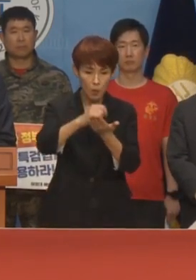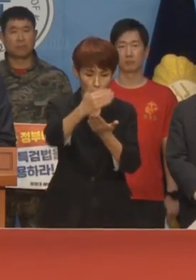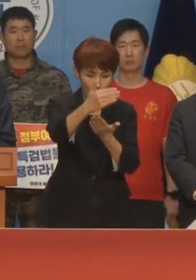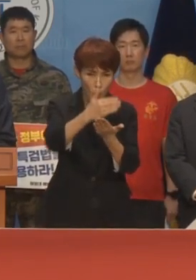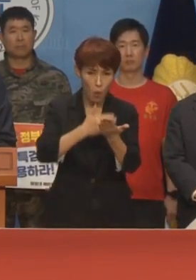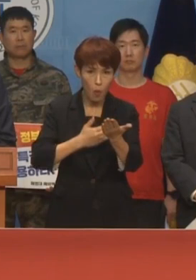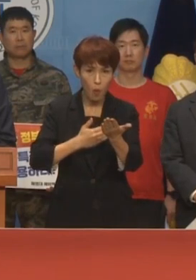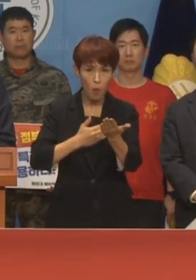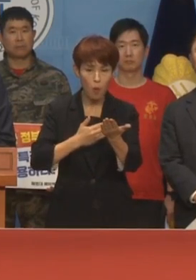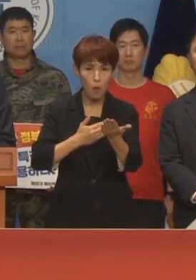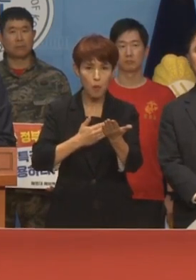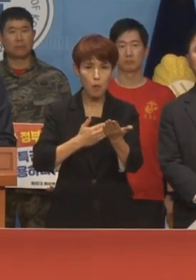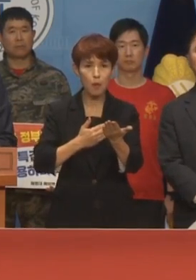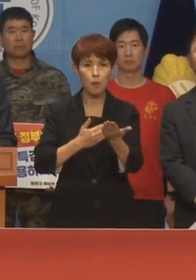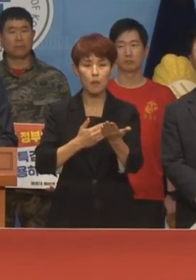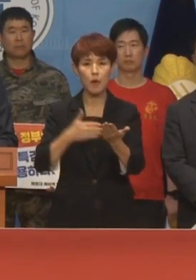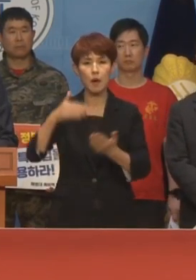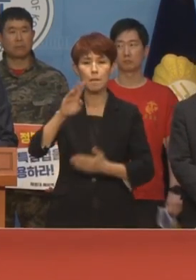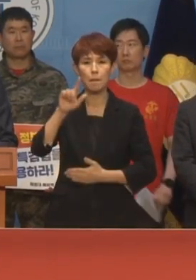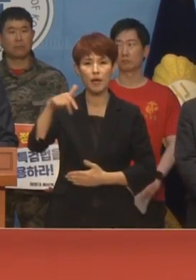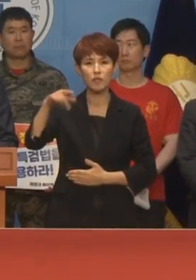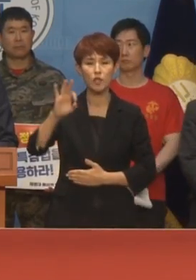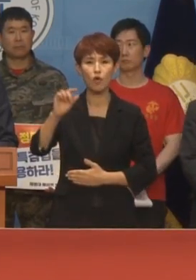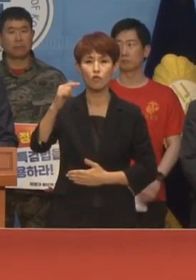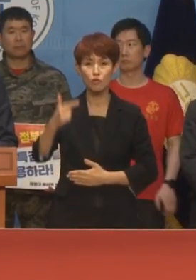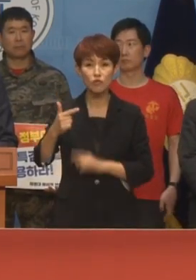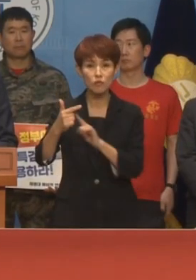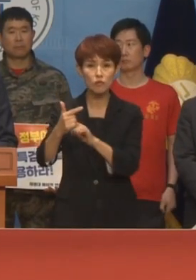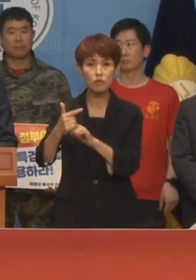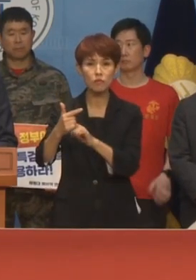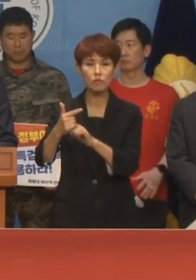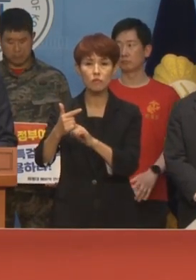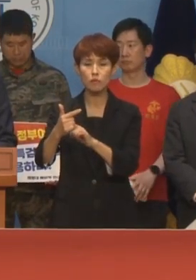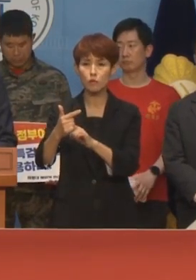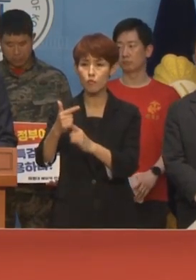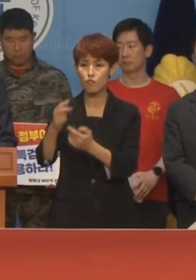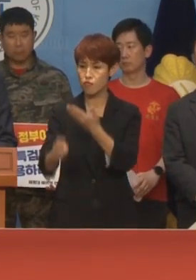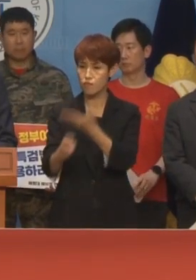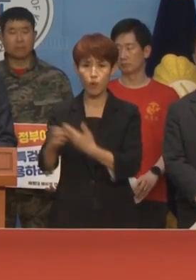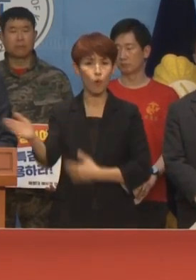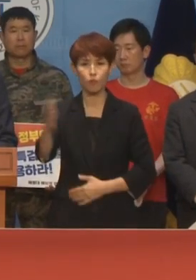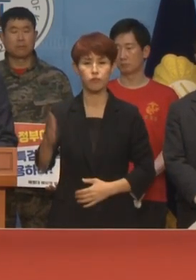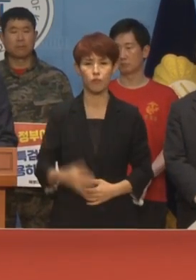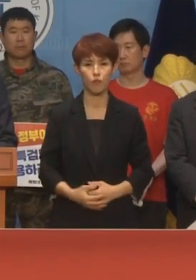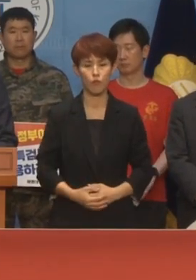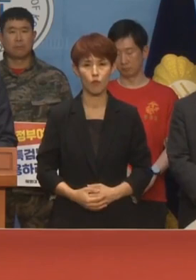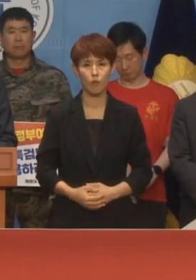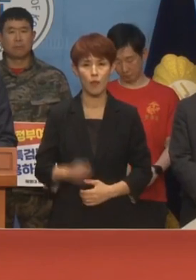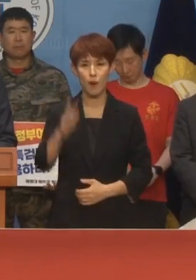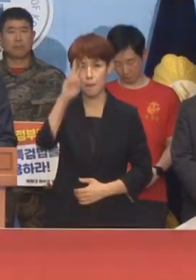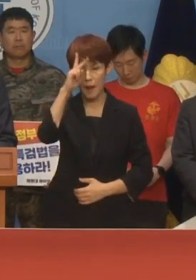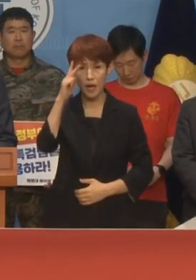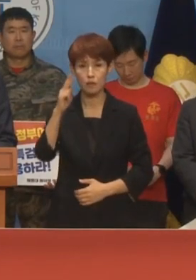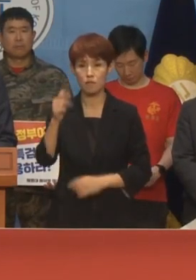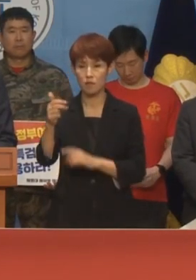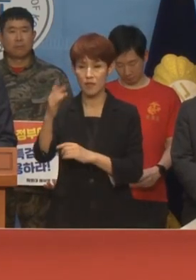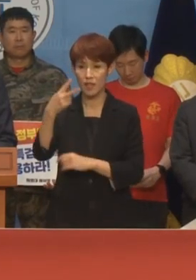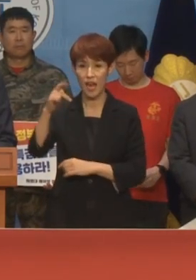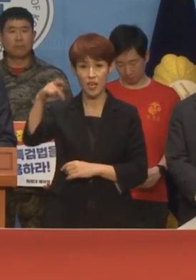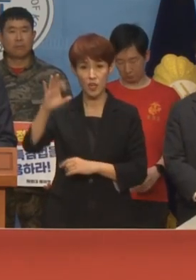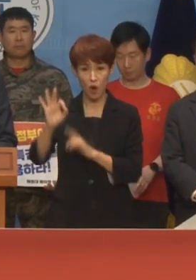전적으로 바로 넘겼던 박정훈 대령의 조치가 무슨 불법이 있습니까? 박정훈 대령에 대한